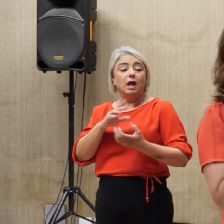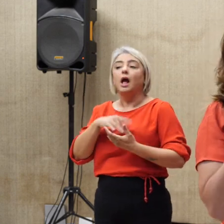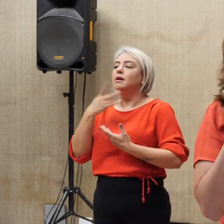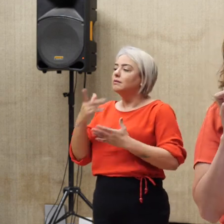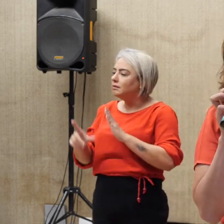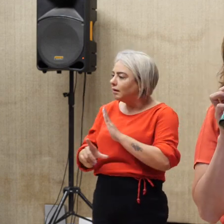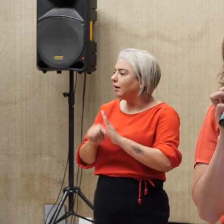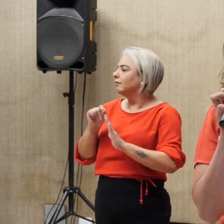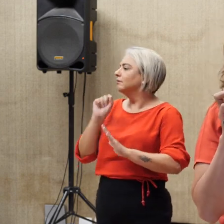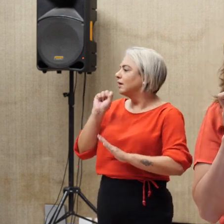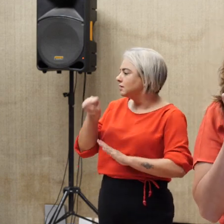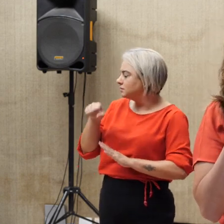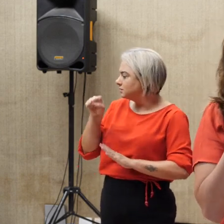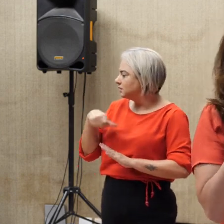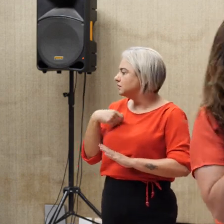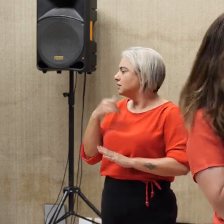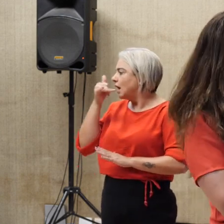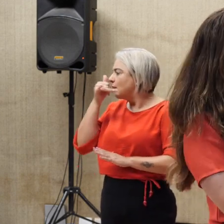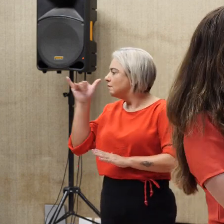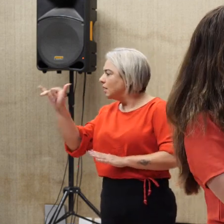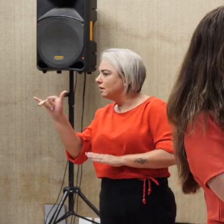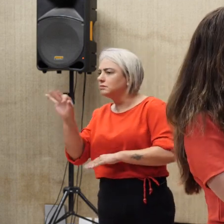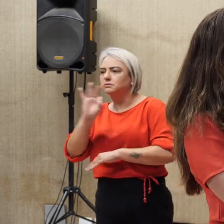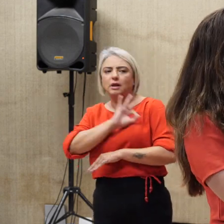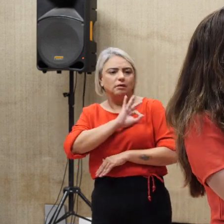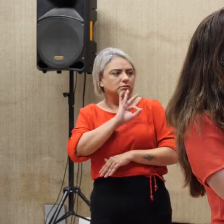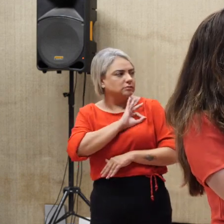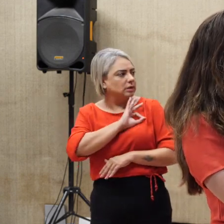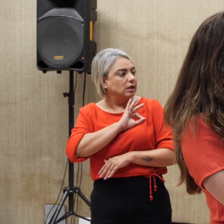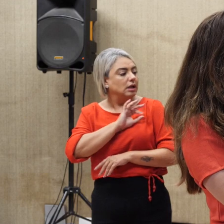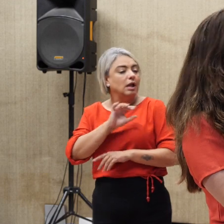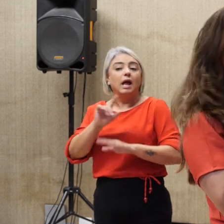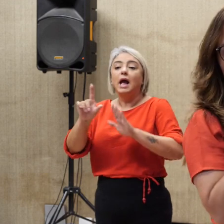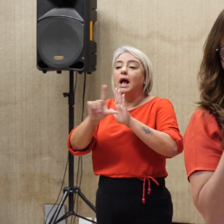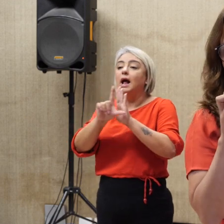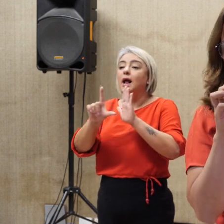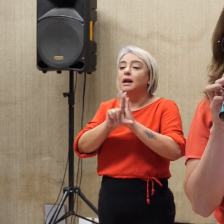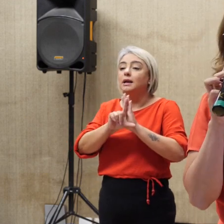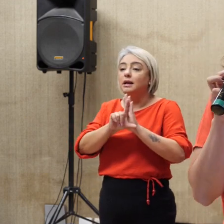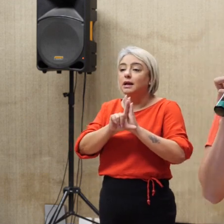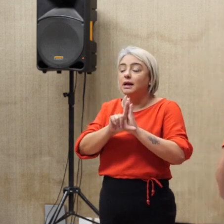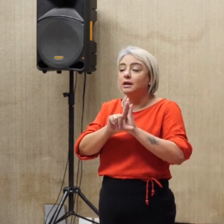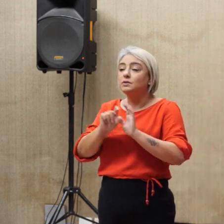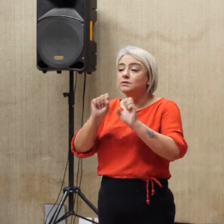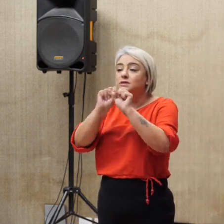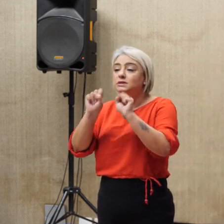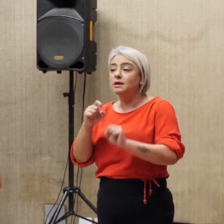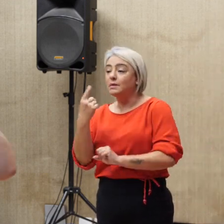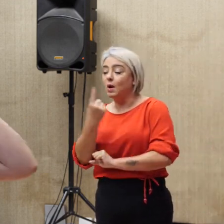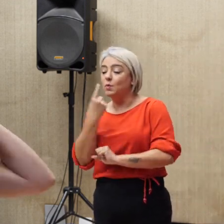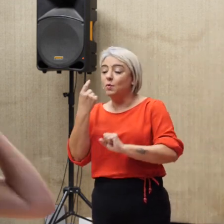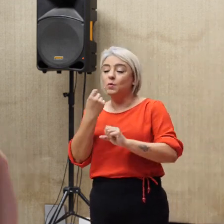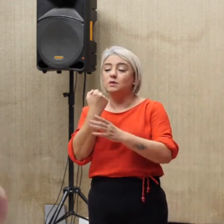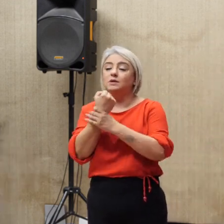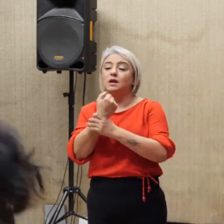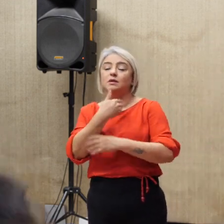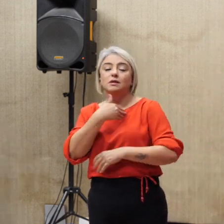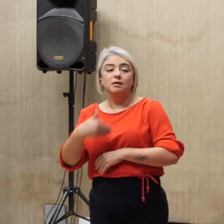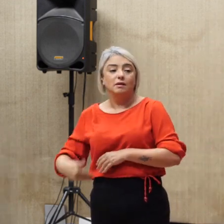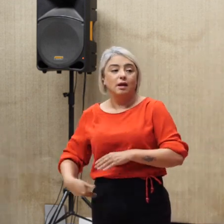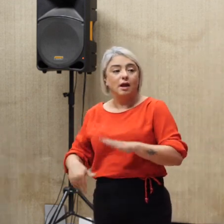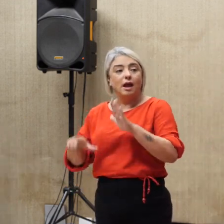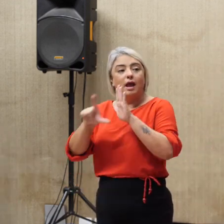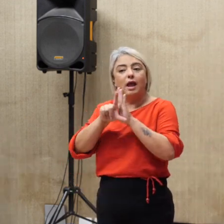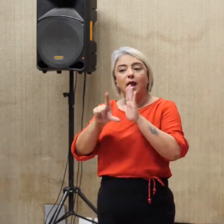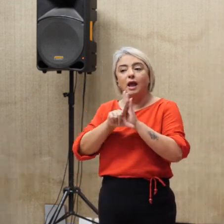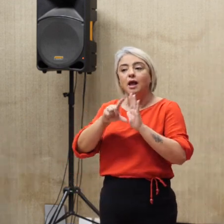que reforça muito essa função de prevenção da guarda, a Lei do Sistema Único de Segurança Pública, que é uma